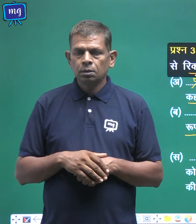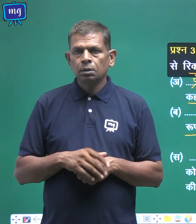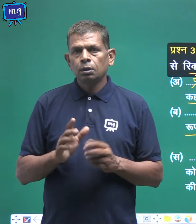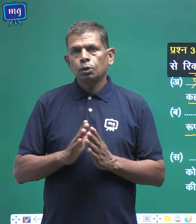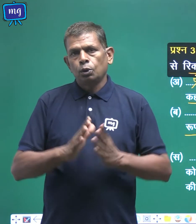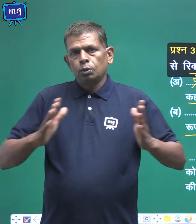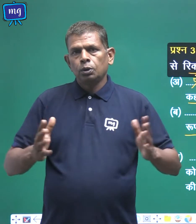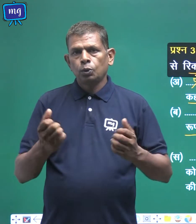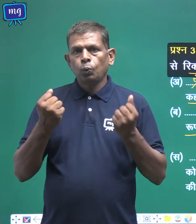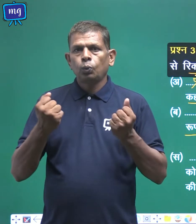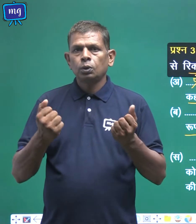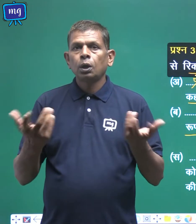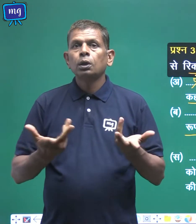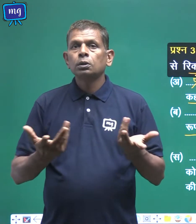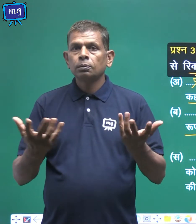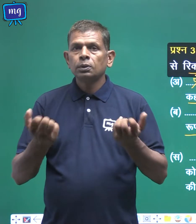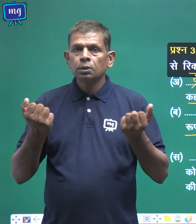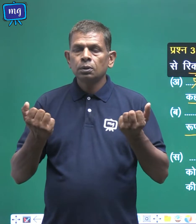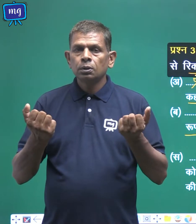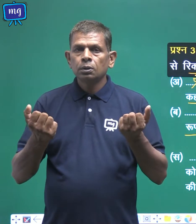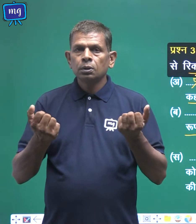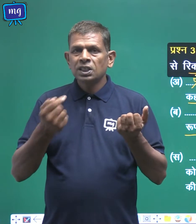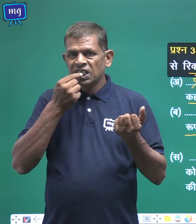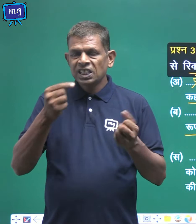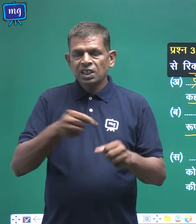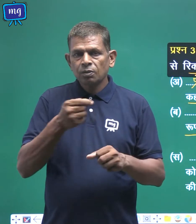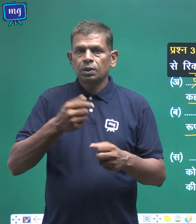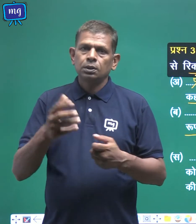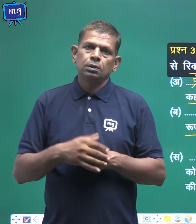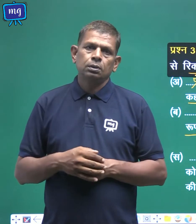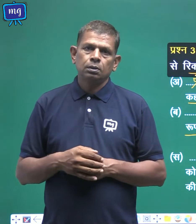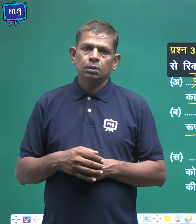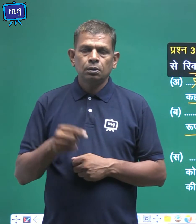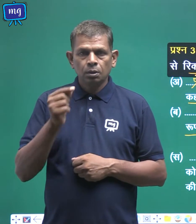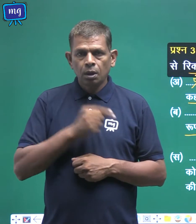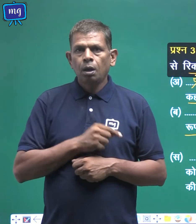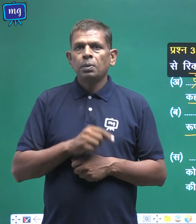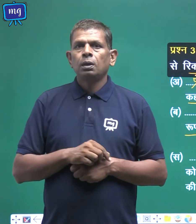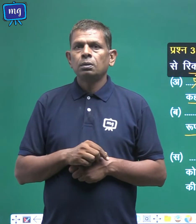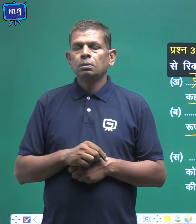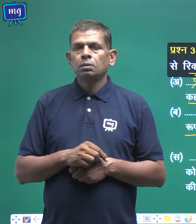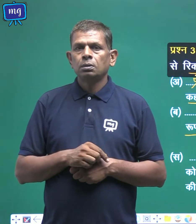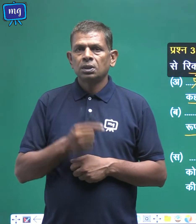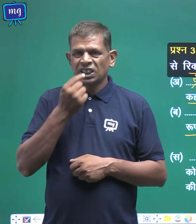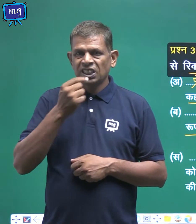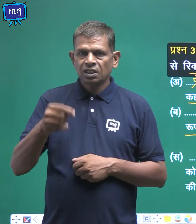सबसे अधिक ऊर्जा किससे मिलती है बच्चों? कार्बोहाइड्रेट से। तो हम यहाँ लिखेंगे